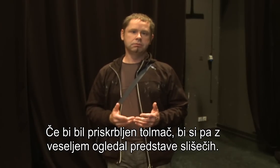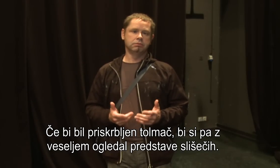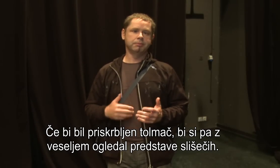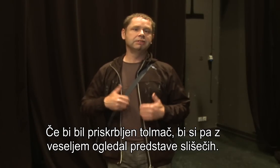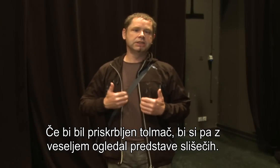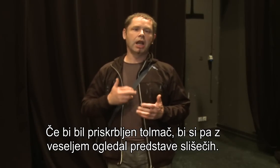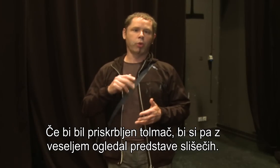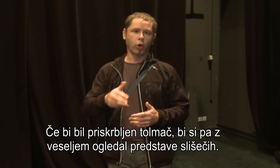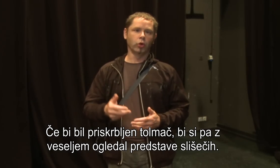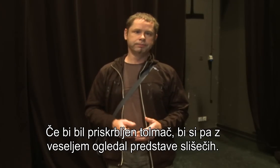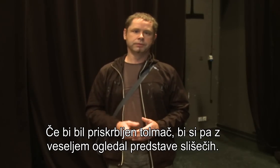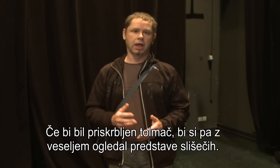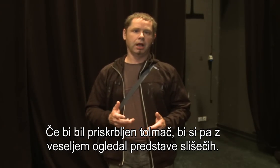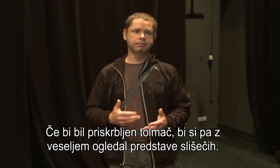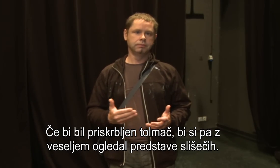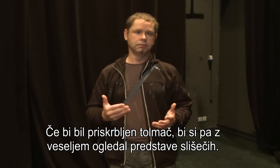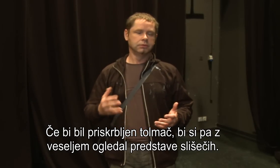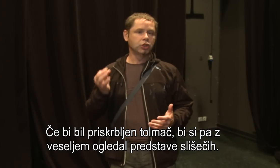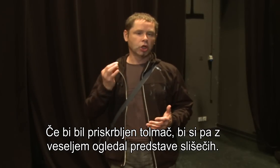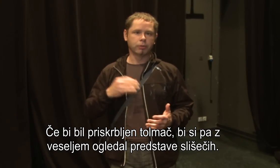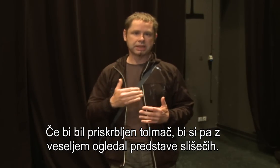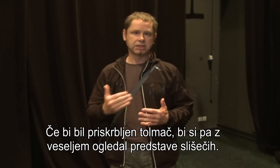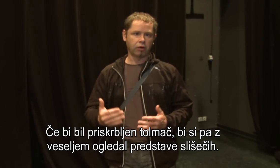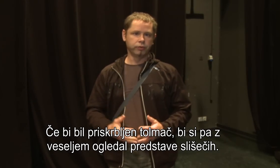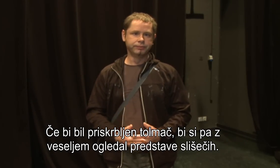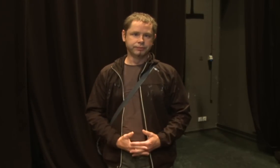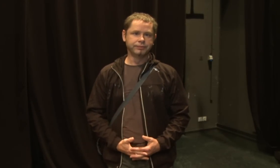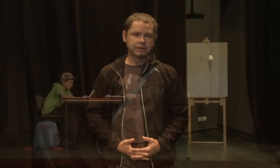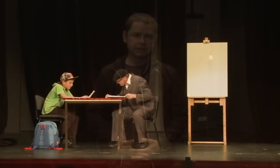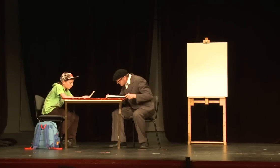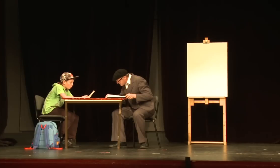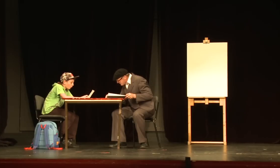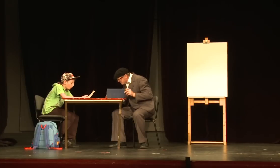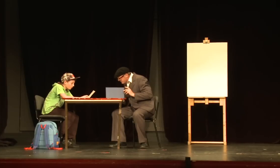bi pa z veseljem hodil na slišejšo predstavo. Kaj?